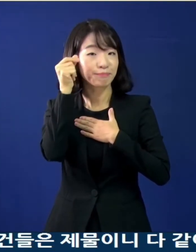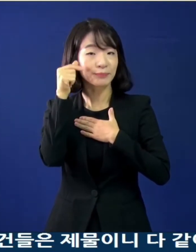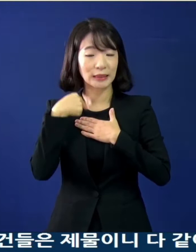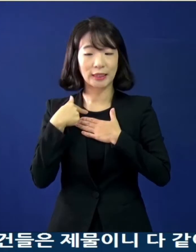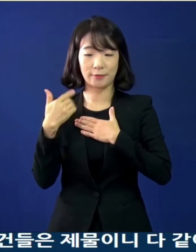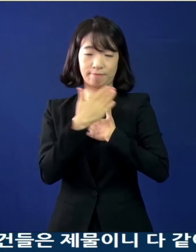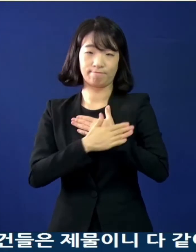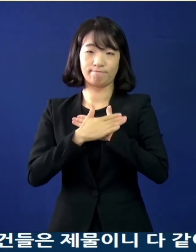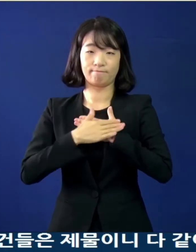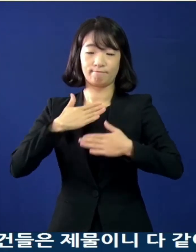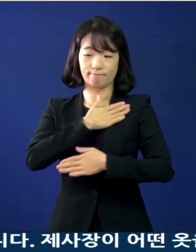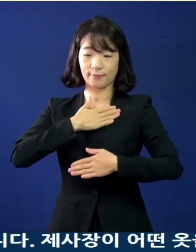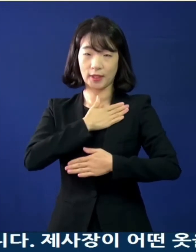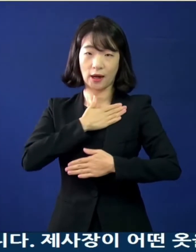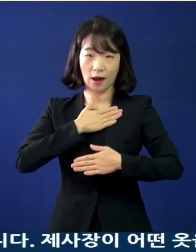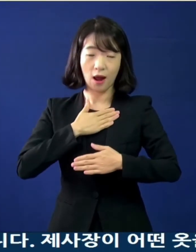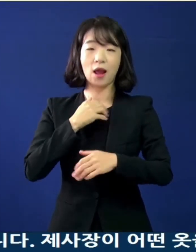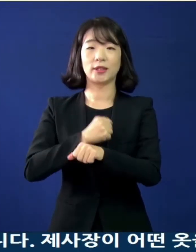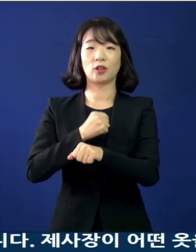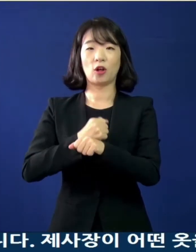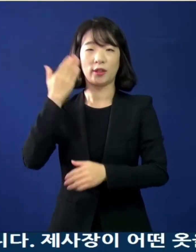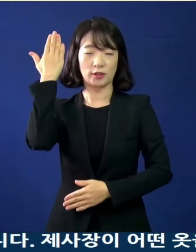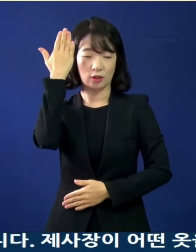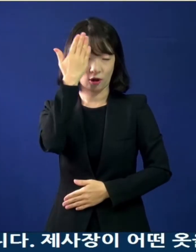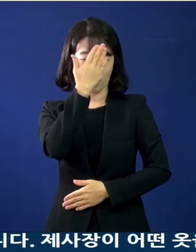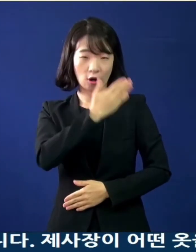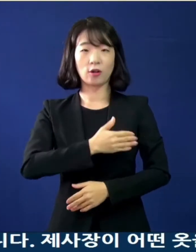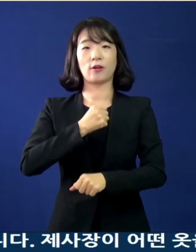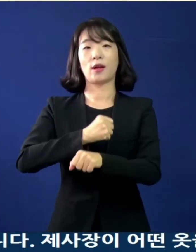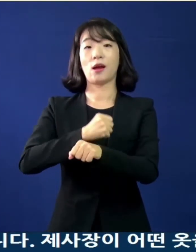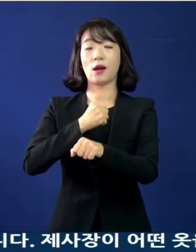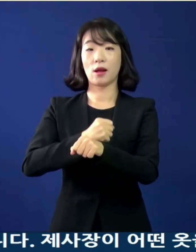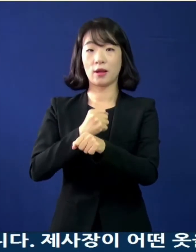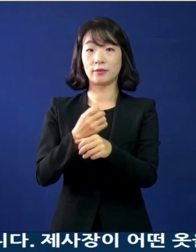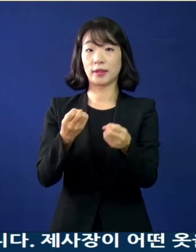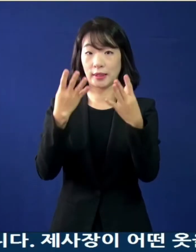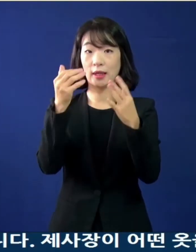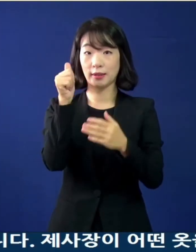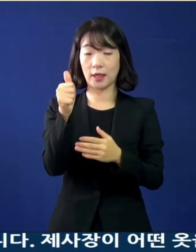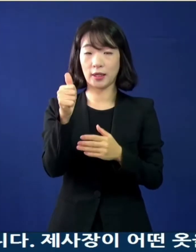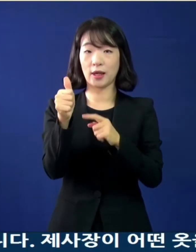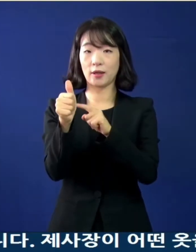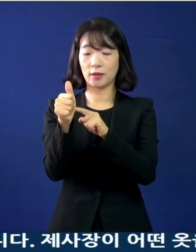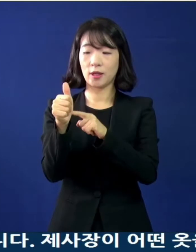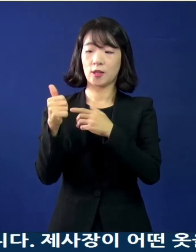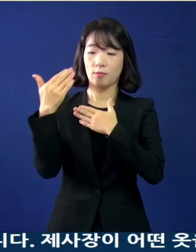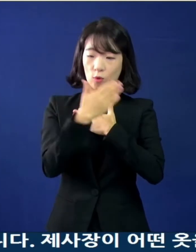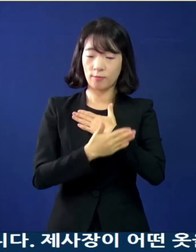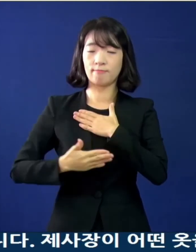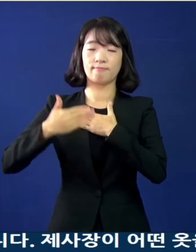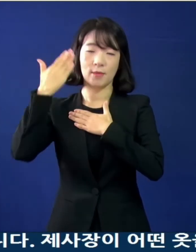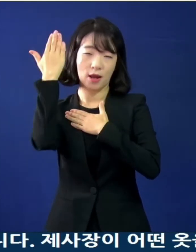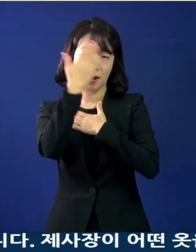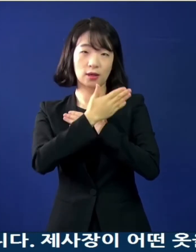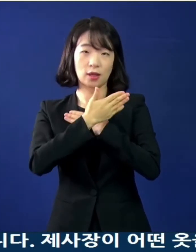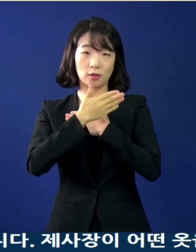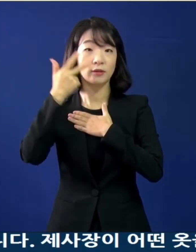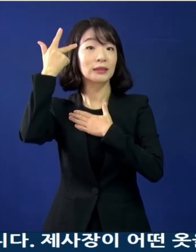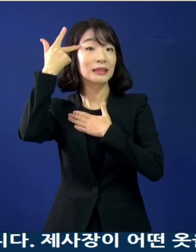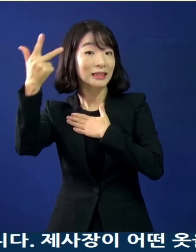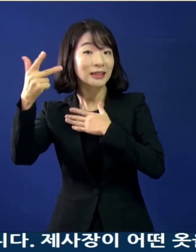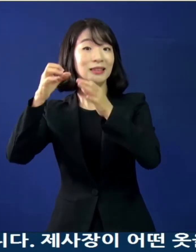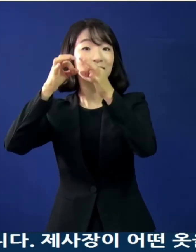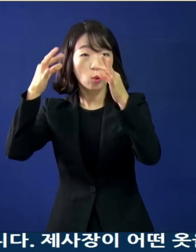발라서 제사장의 외부를 정결하게 씻어내는 그런 일을 7일 동안 계속해서 진행을